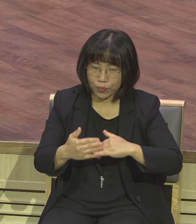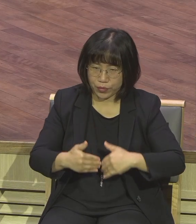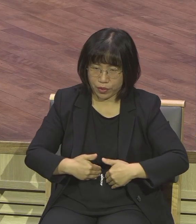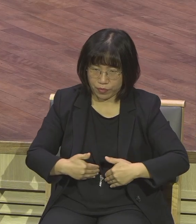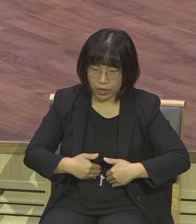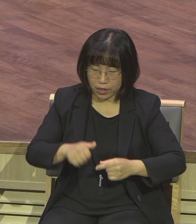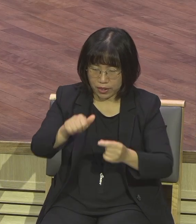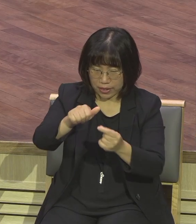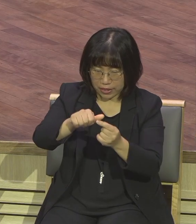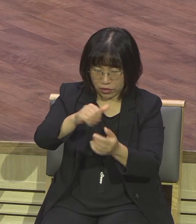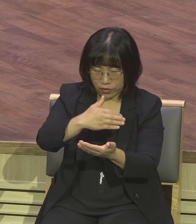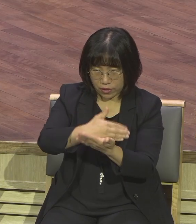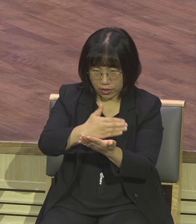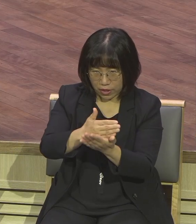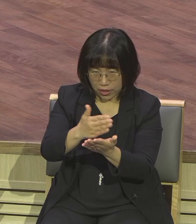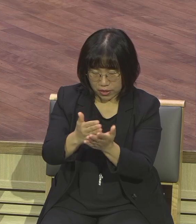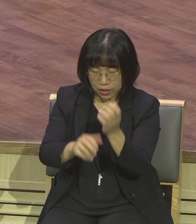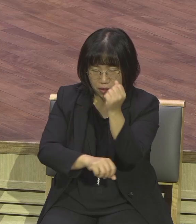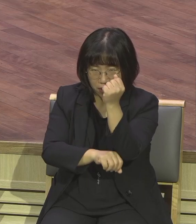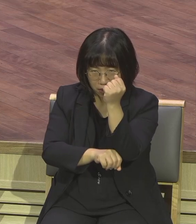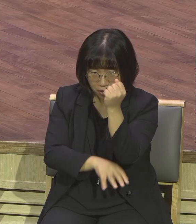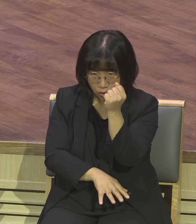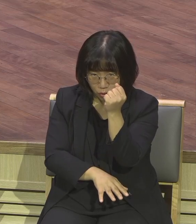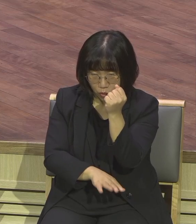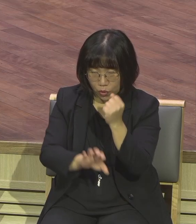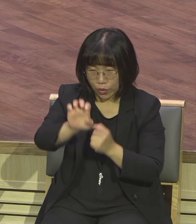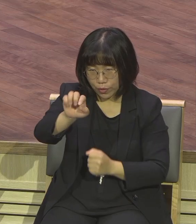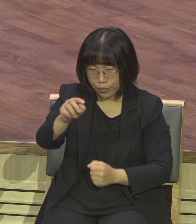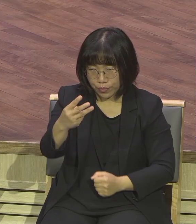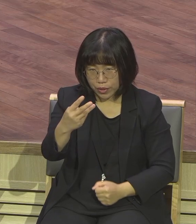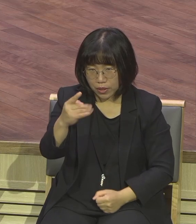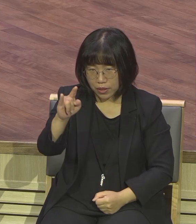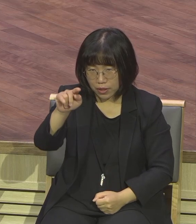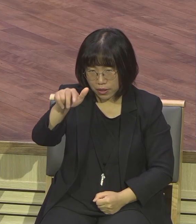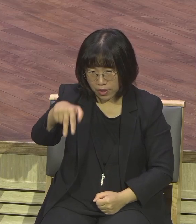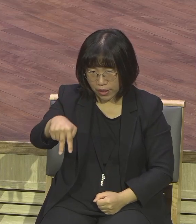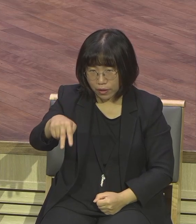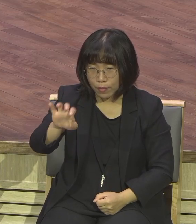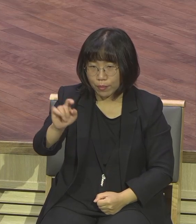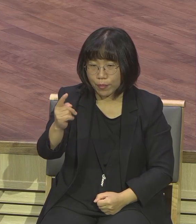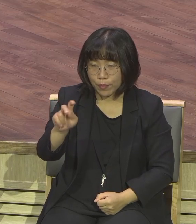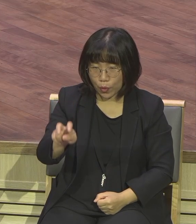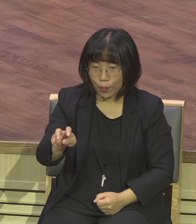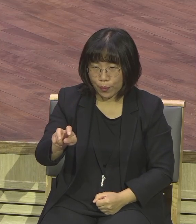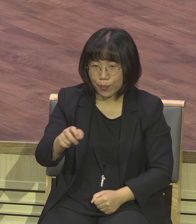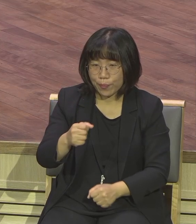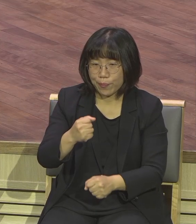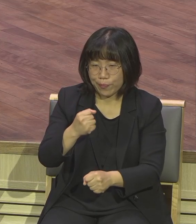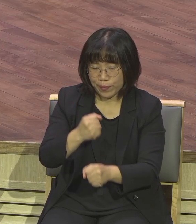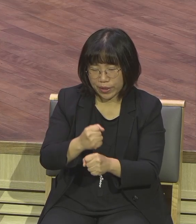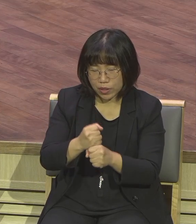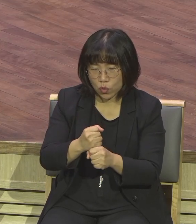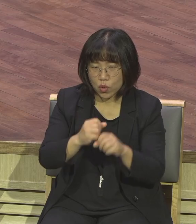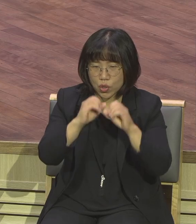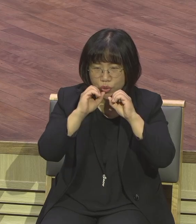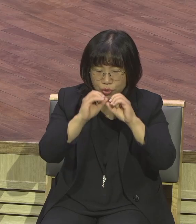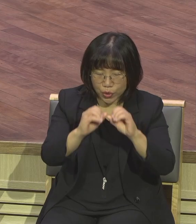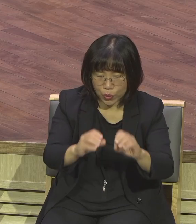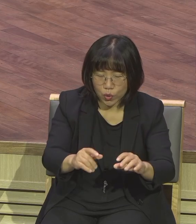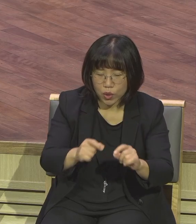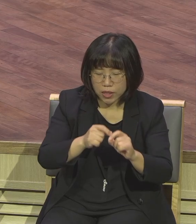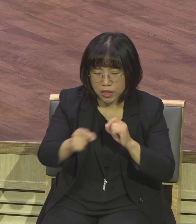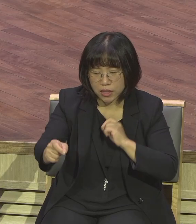다섯 가지 기초를 플랫폼으로 이제 전도 캠프하고 지교회 운동을 그렇게 해서 온